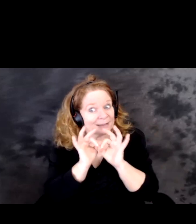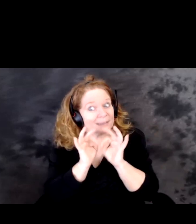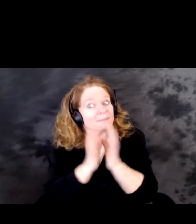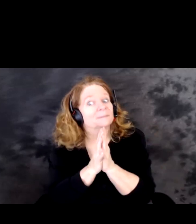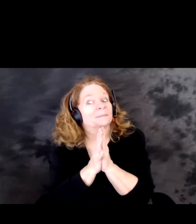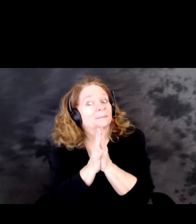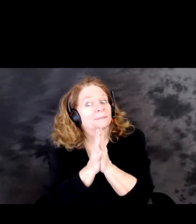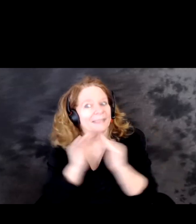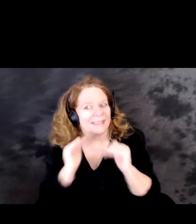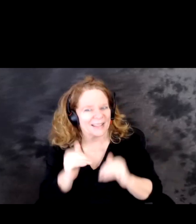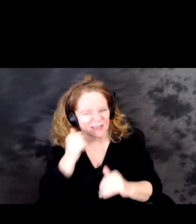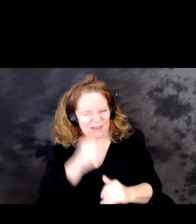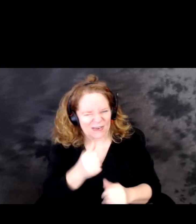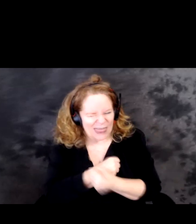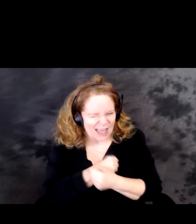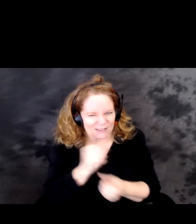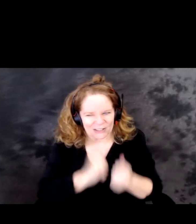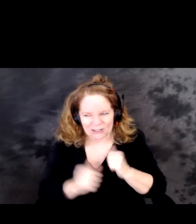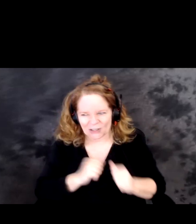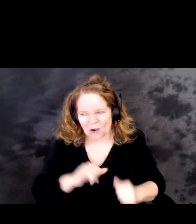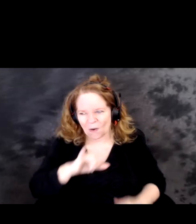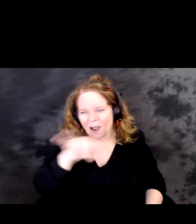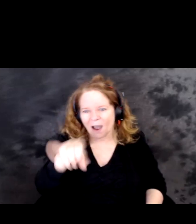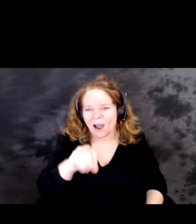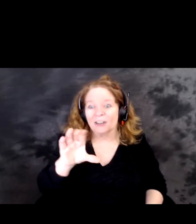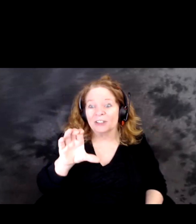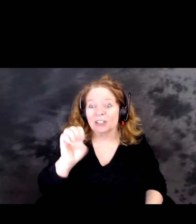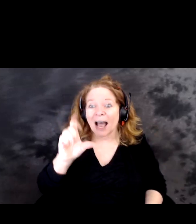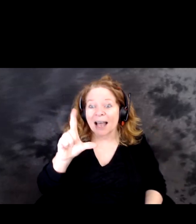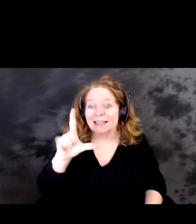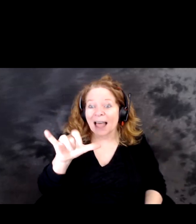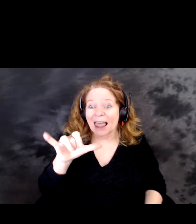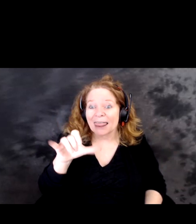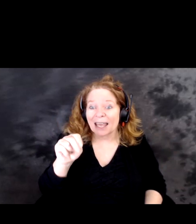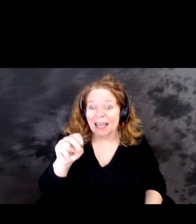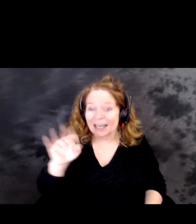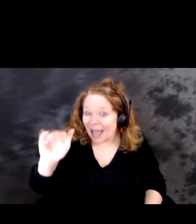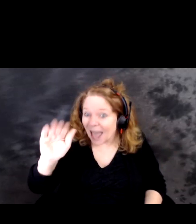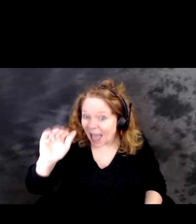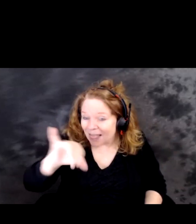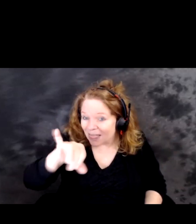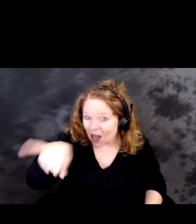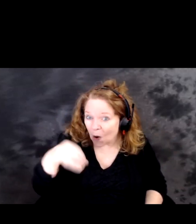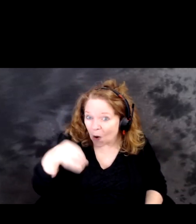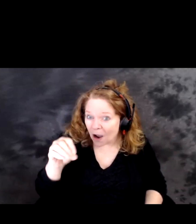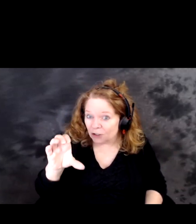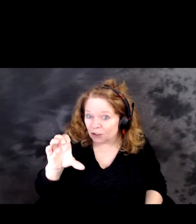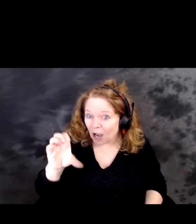menos, tenemos a esta niña que le encanta la hora del cuento, Jocelyn.